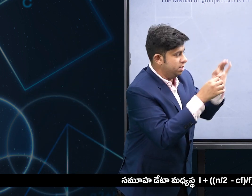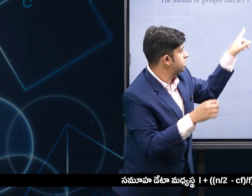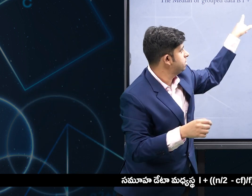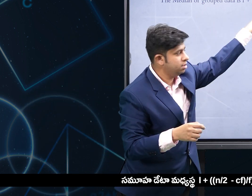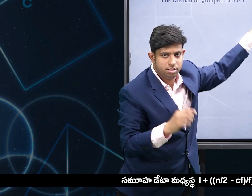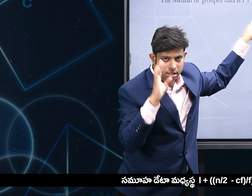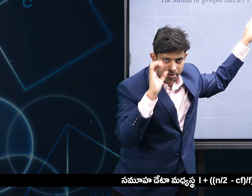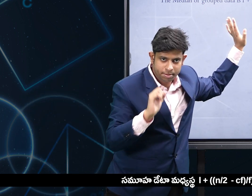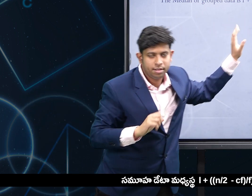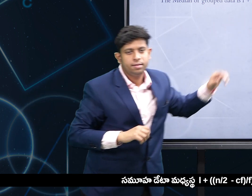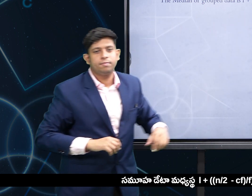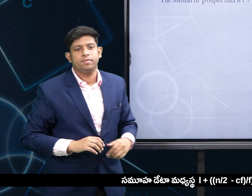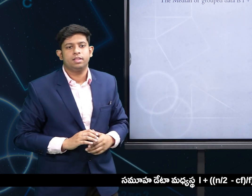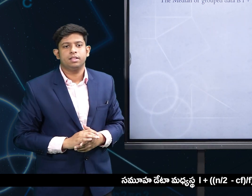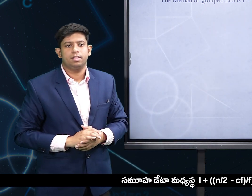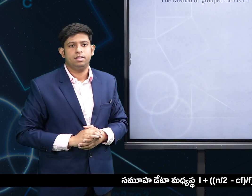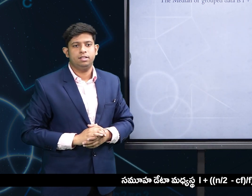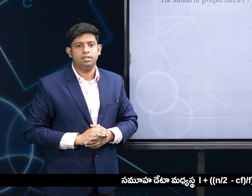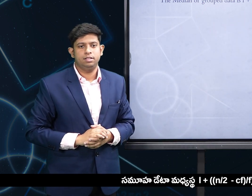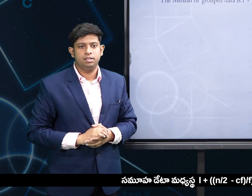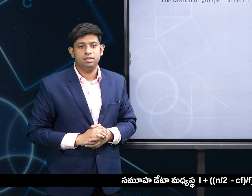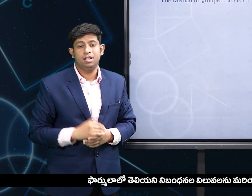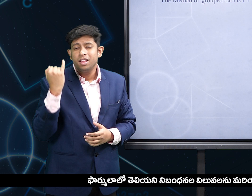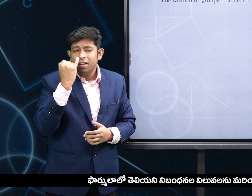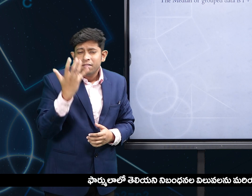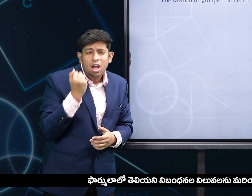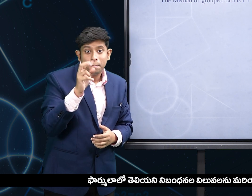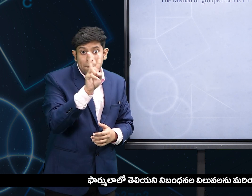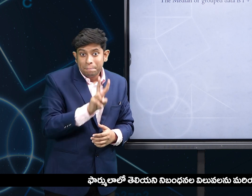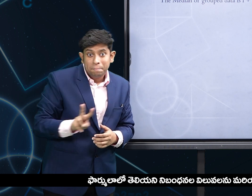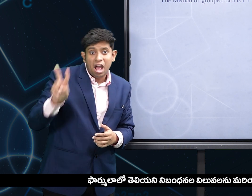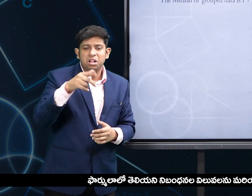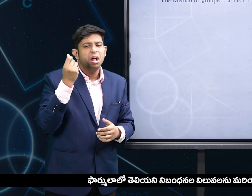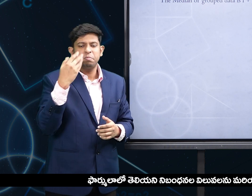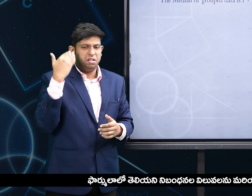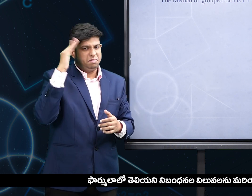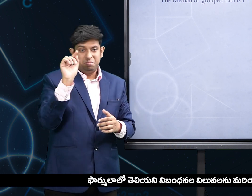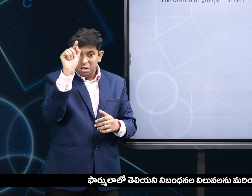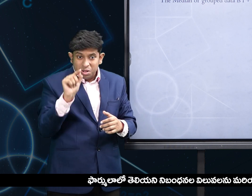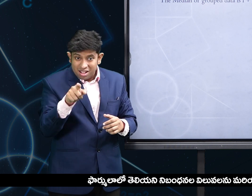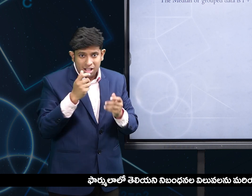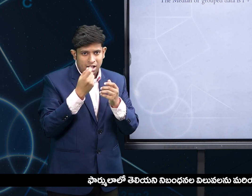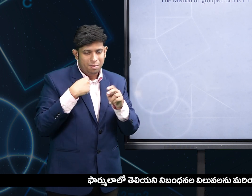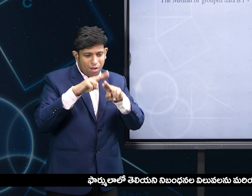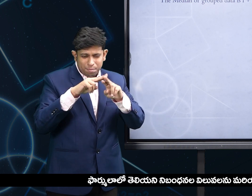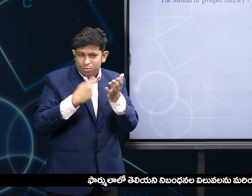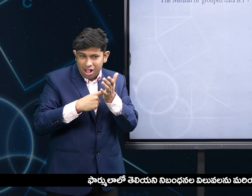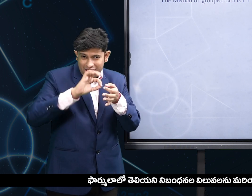CF/F ఇంటూ H అని మనకు తెలుసు. ఫార్ములాలో తెలియని నిబంధనల విలువలను మరియు